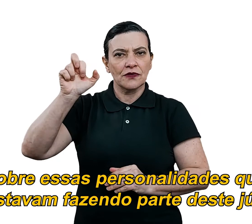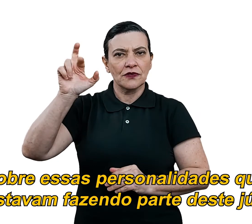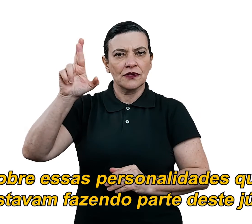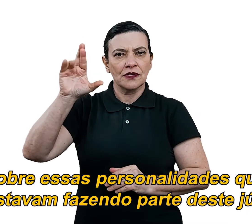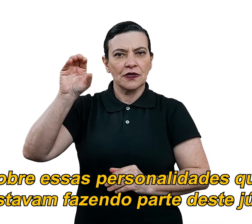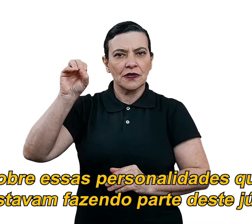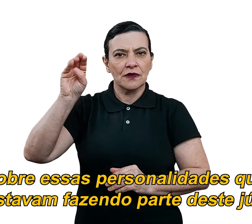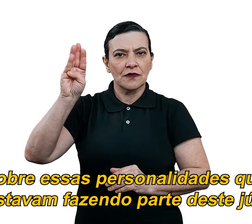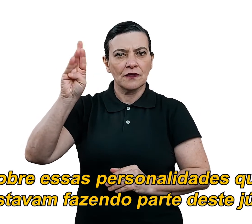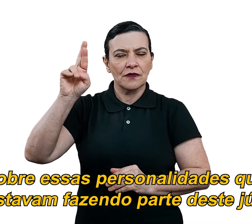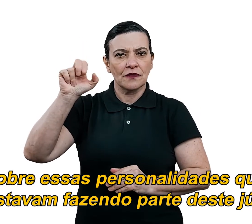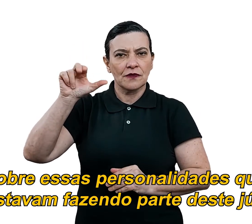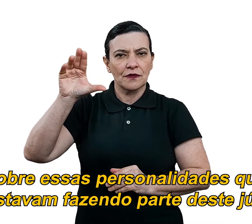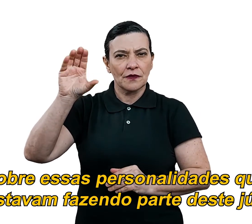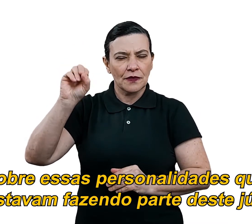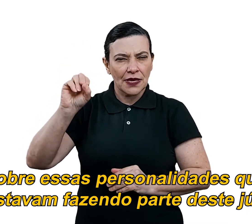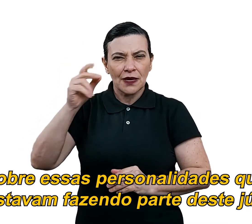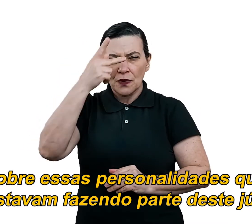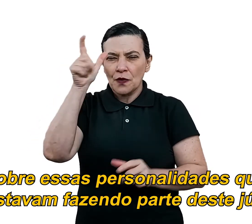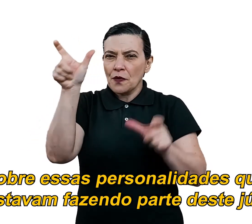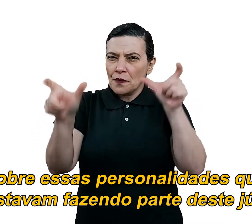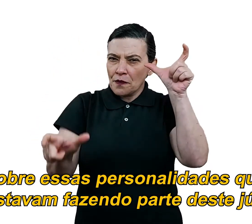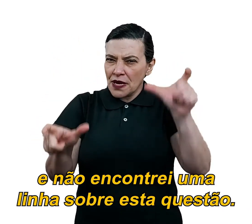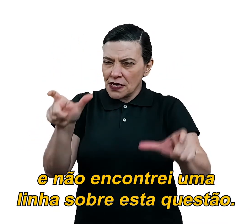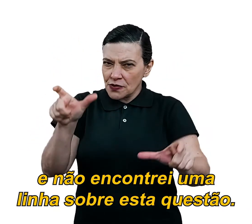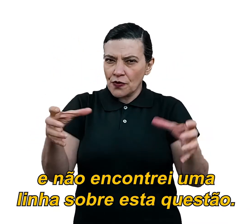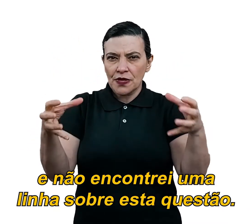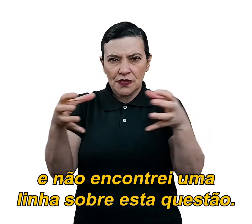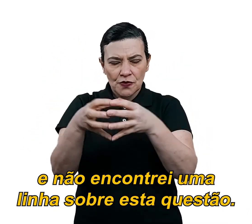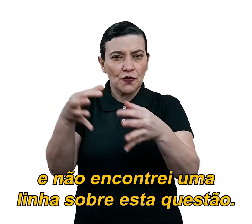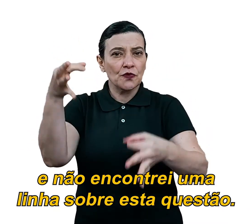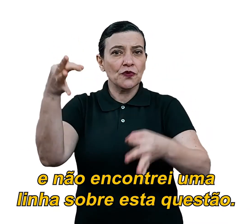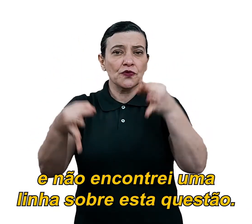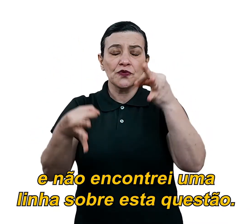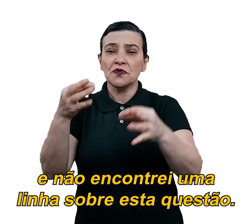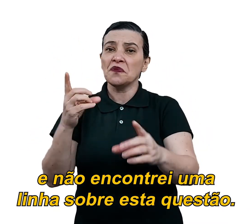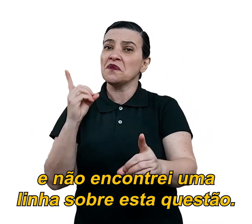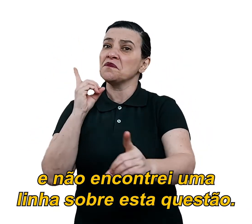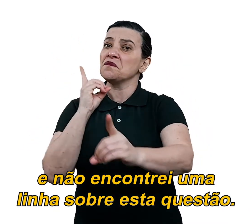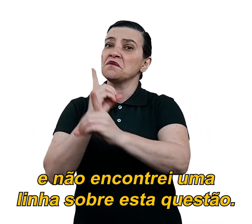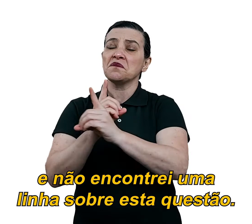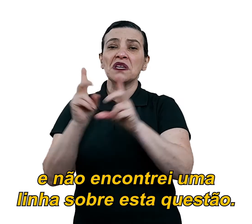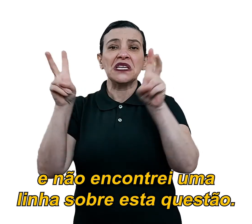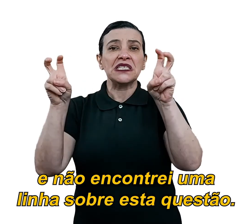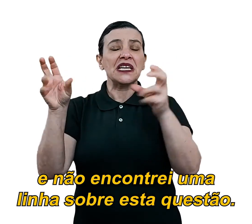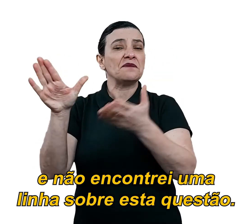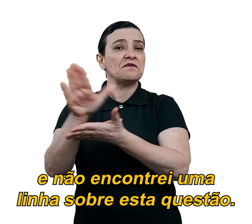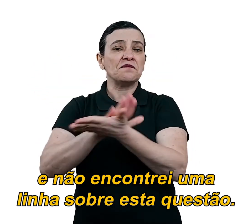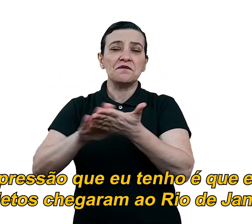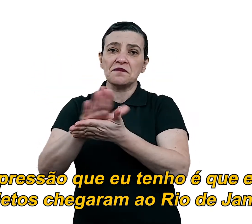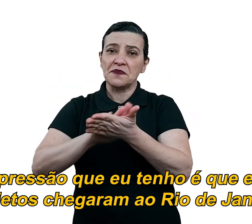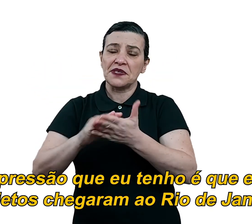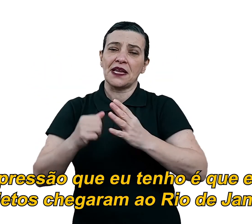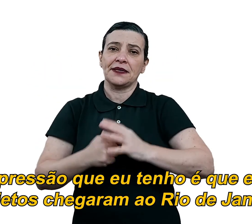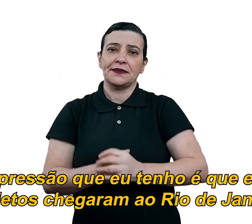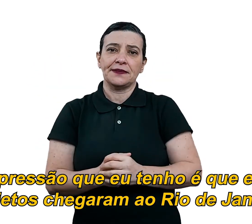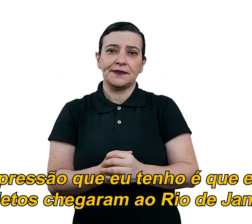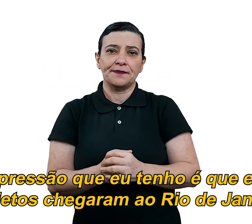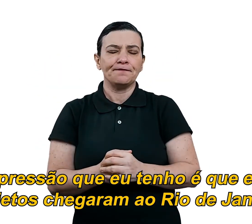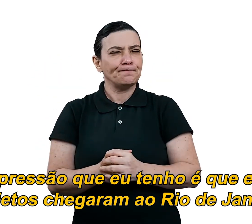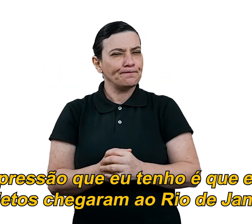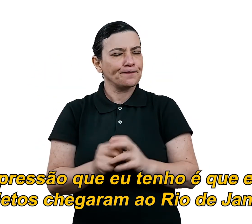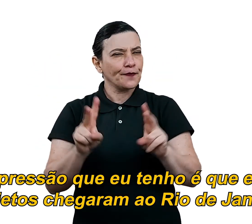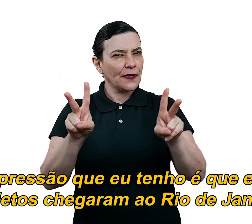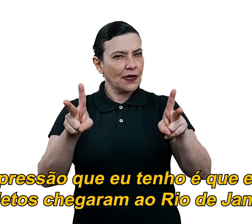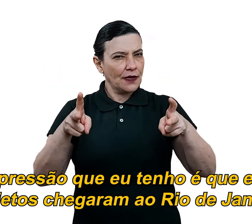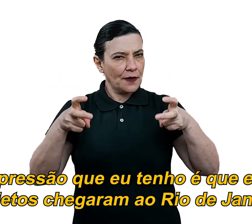essas personalidades que faziam parte desse júri, e não encontrei uma linha sobre esta questão. Né? A